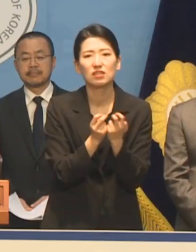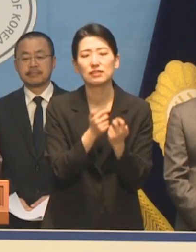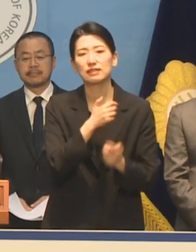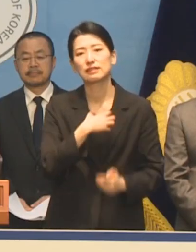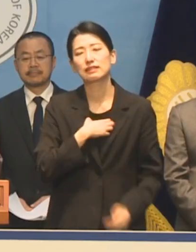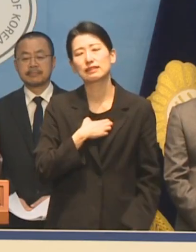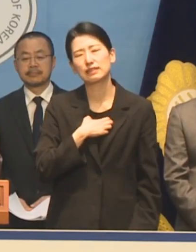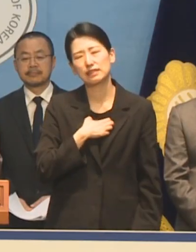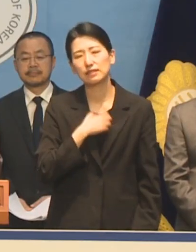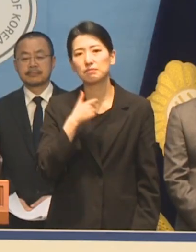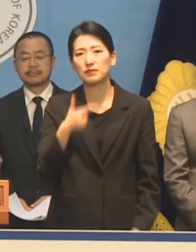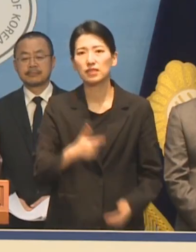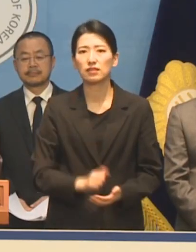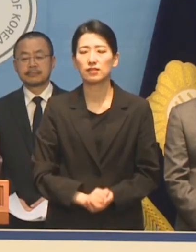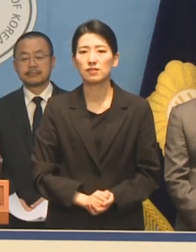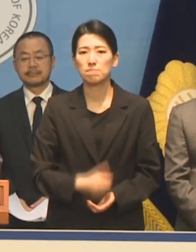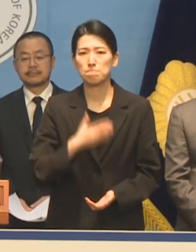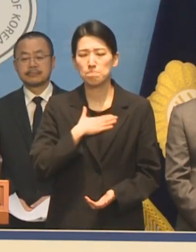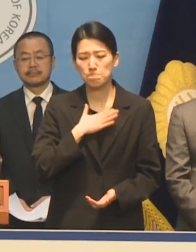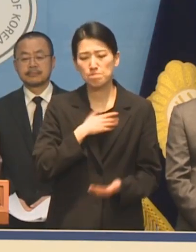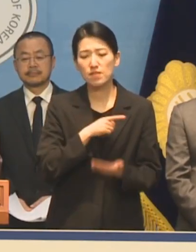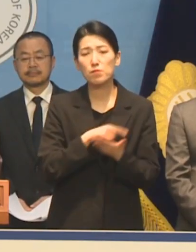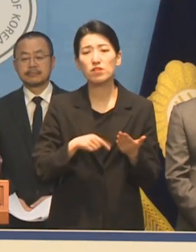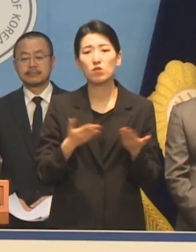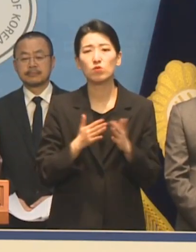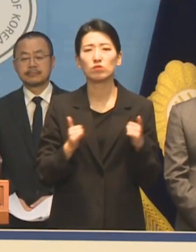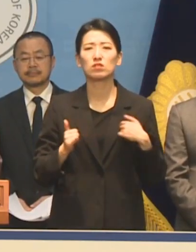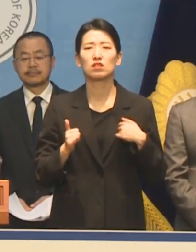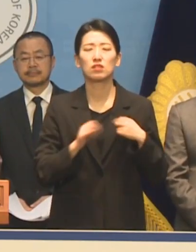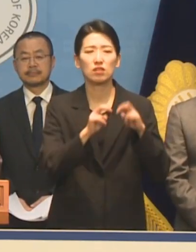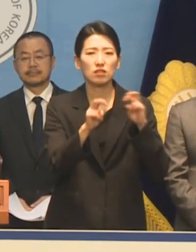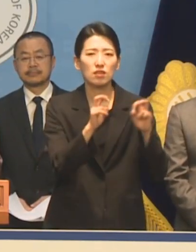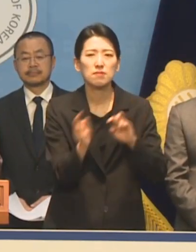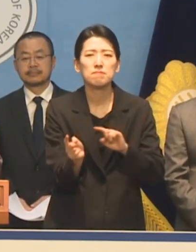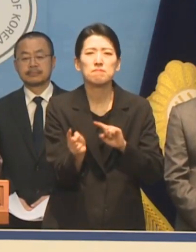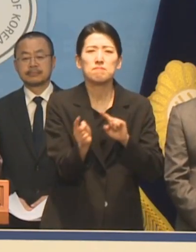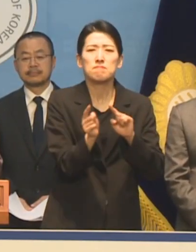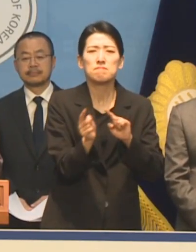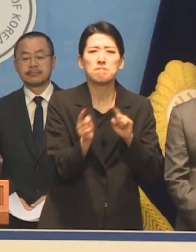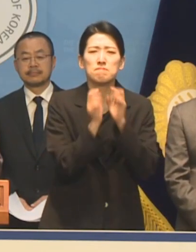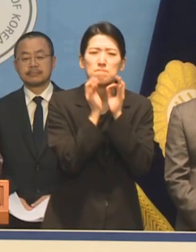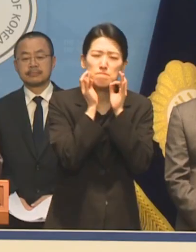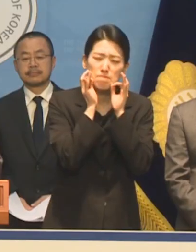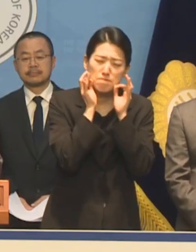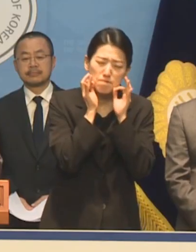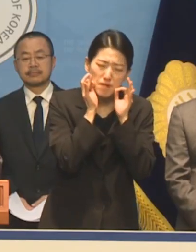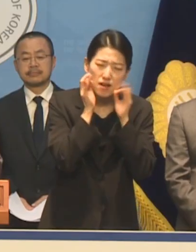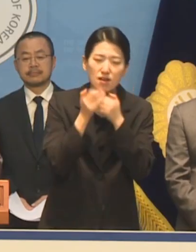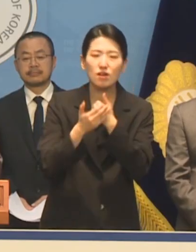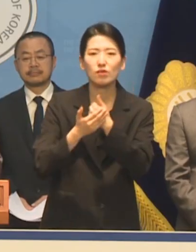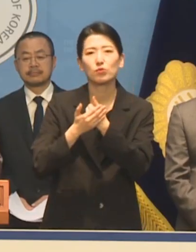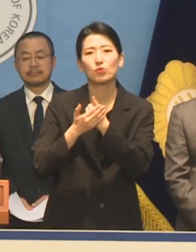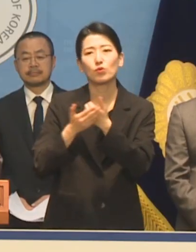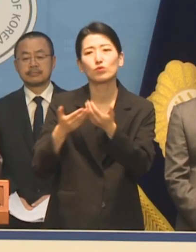하여 저희 피해 노동자들의 기업 회생을 위해 늘 애써주시고